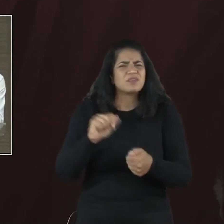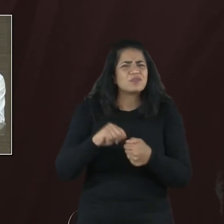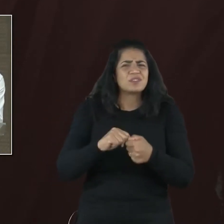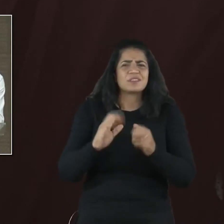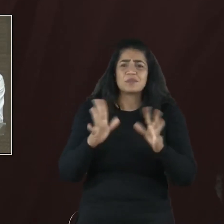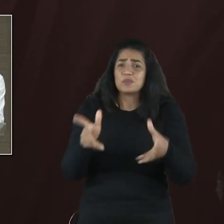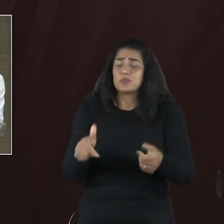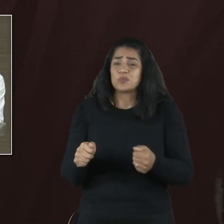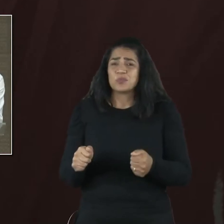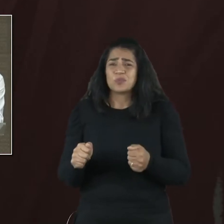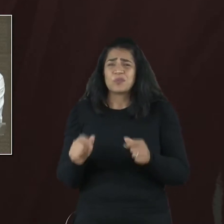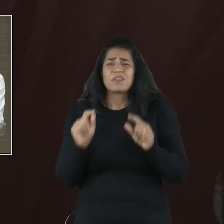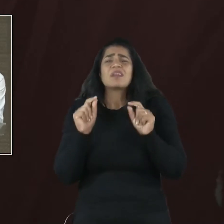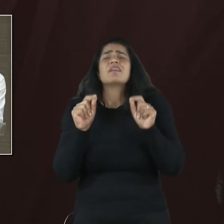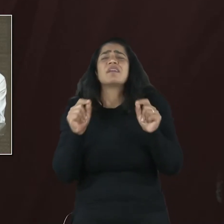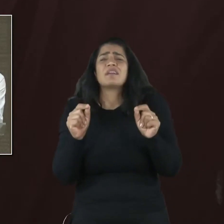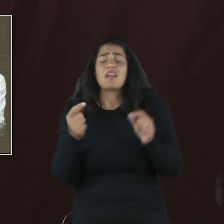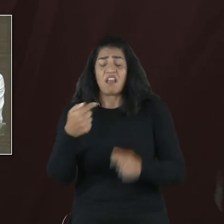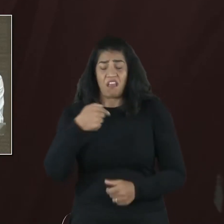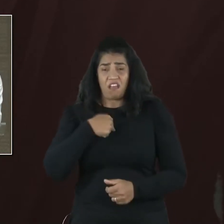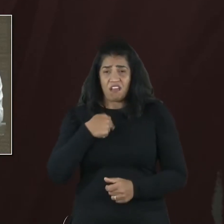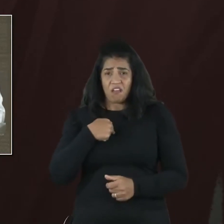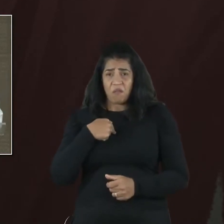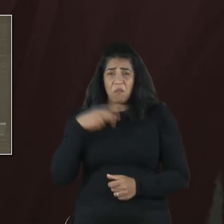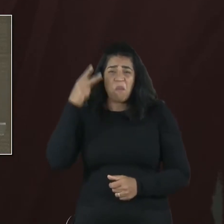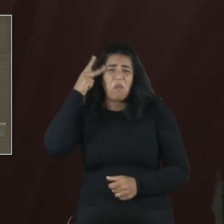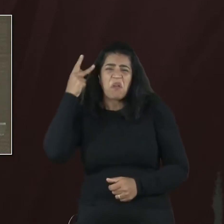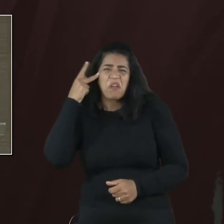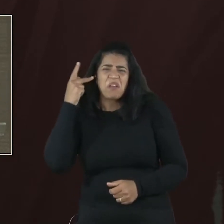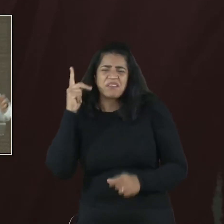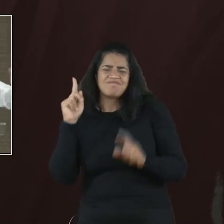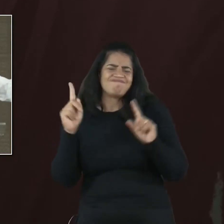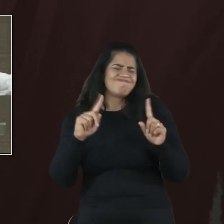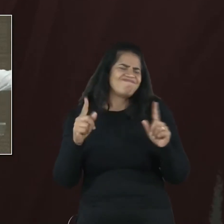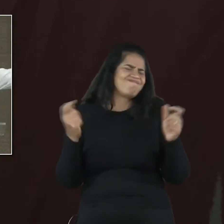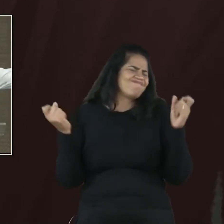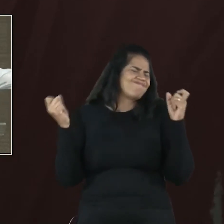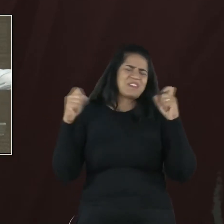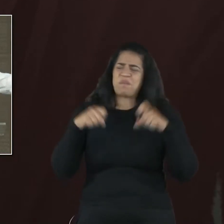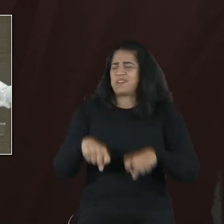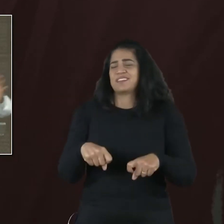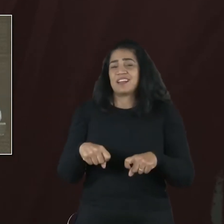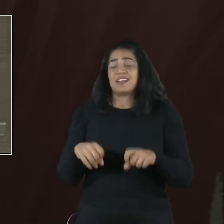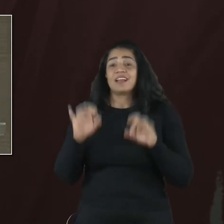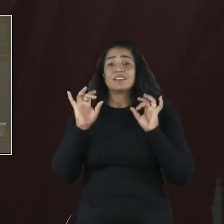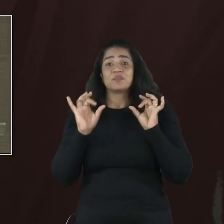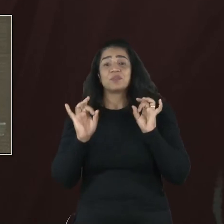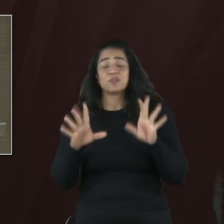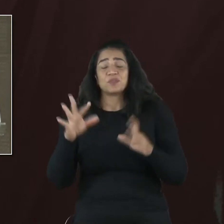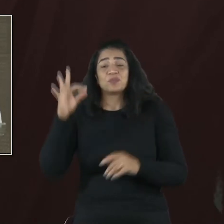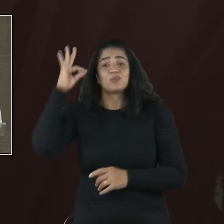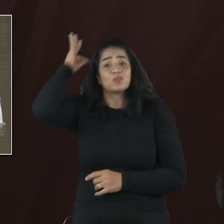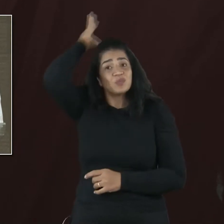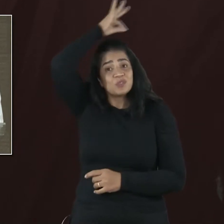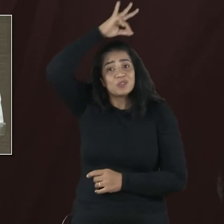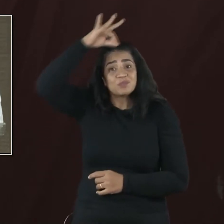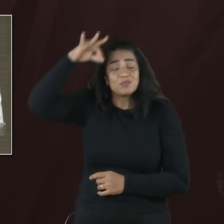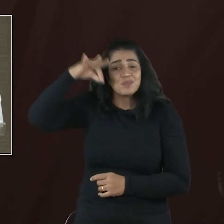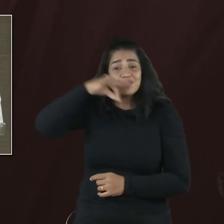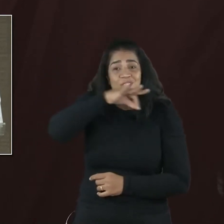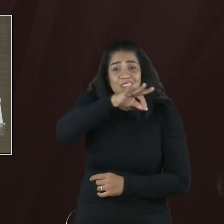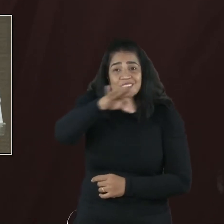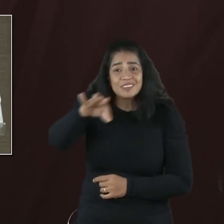Eu, Pedro Dong, consigo fazer isso? Não consigo. É o Espírito, irmãos, é o Espírito.